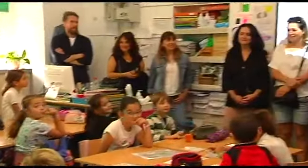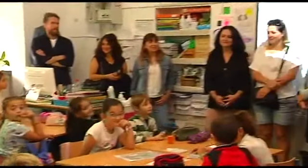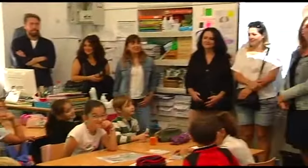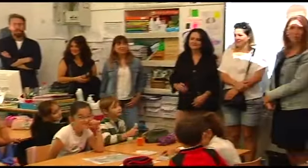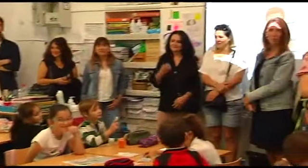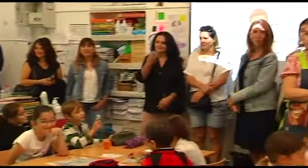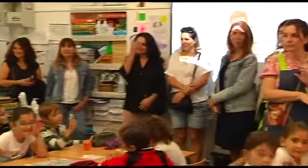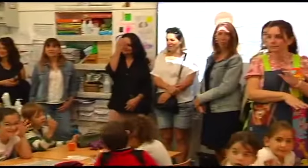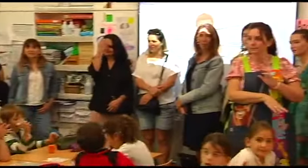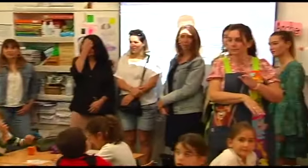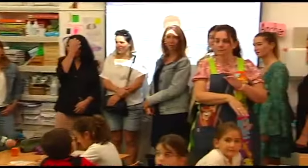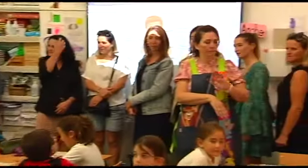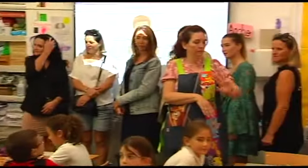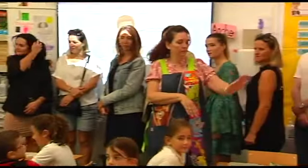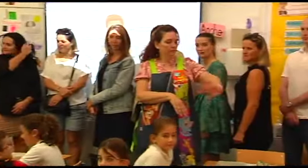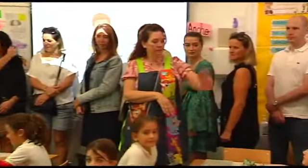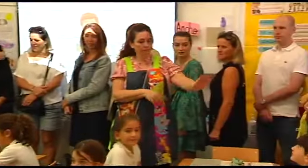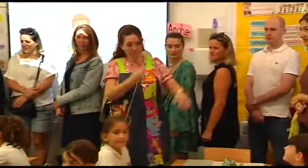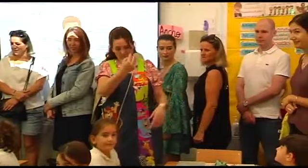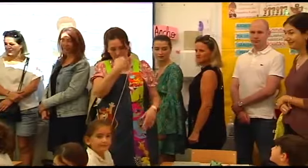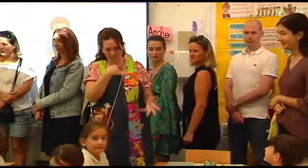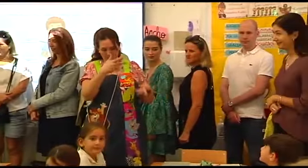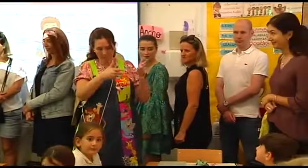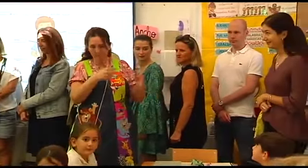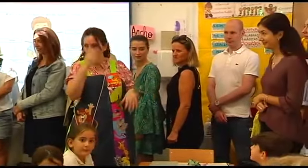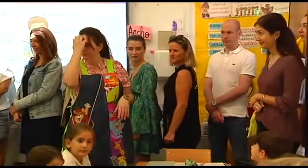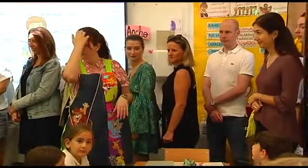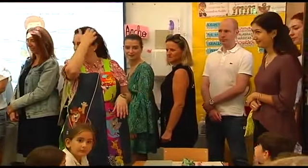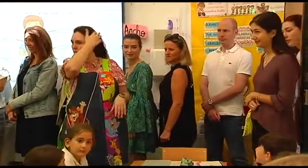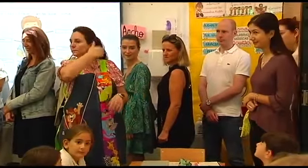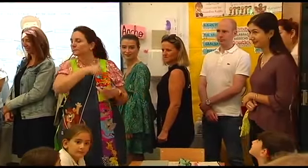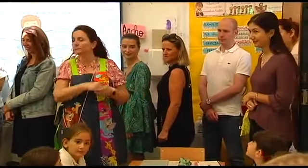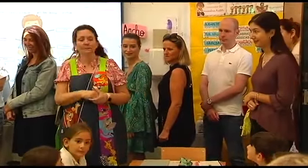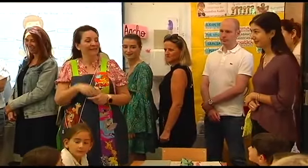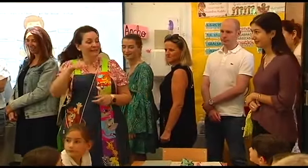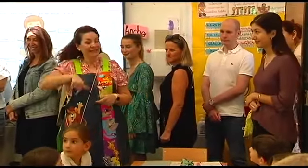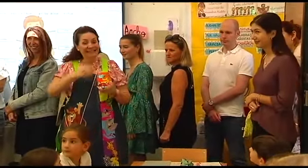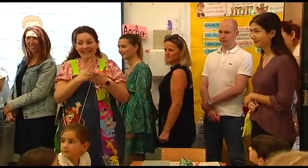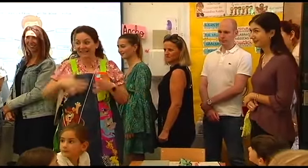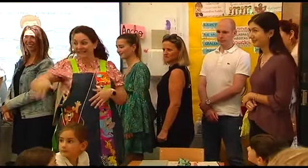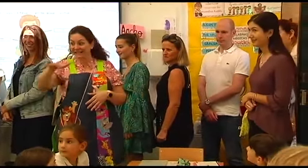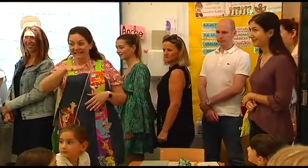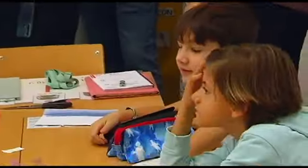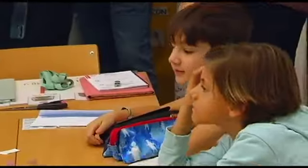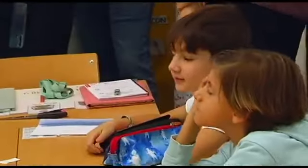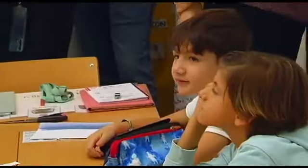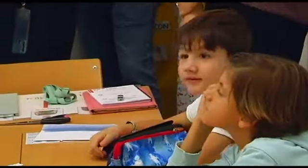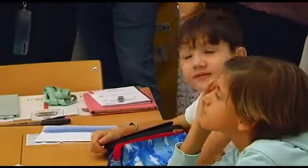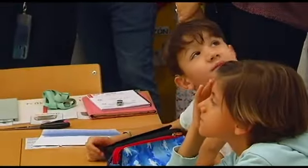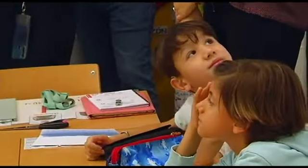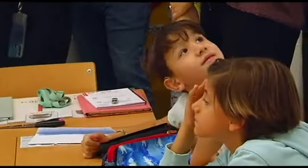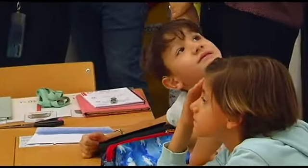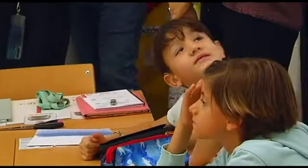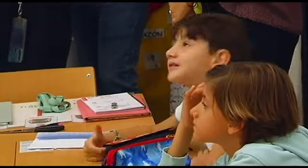alumnos sordos y no conocemos este idioma. Y es una